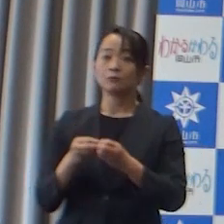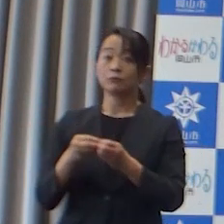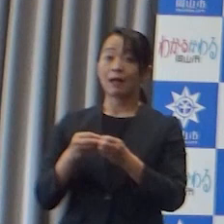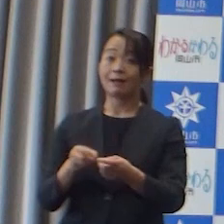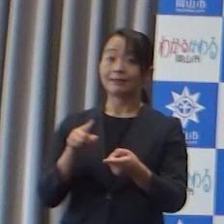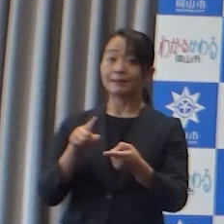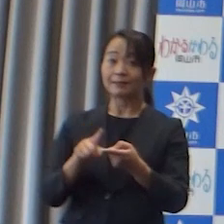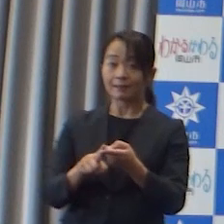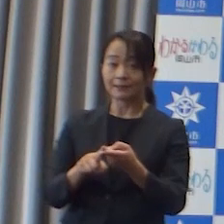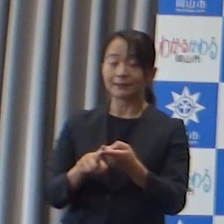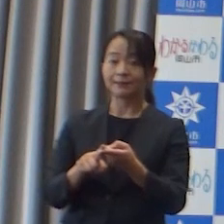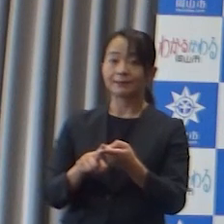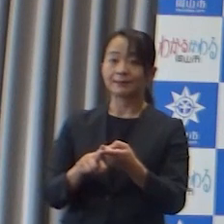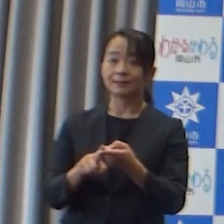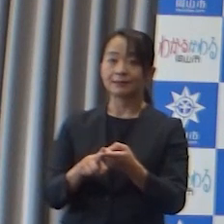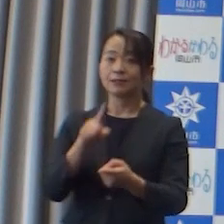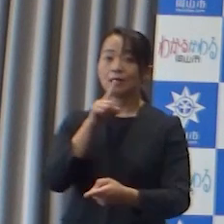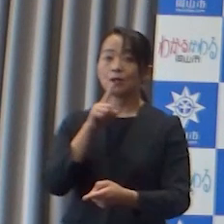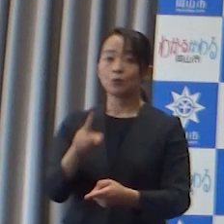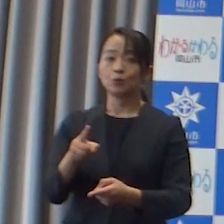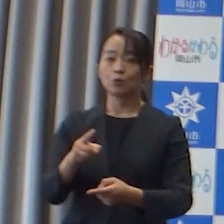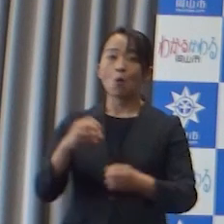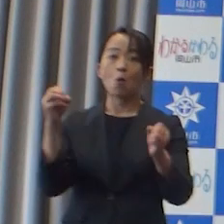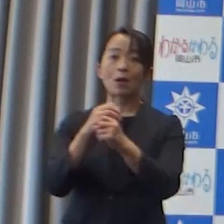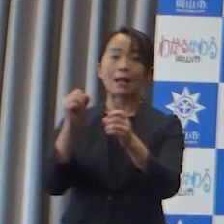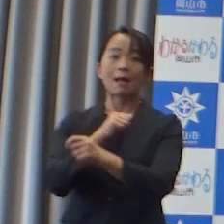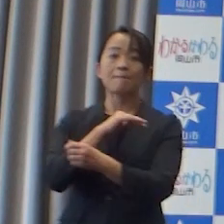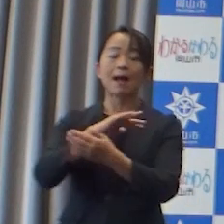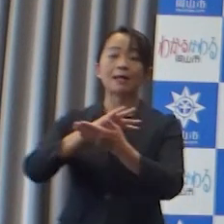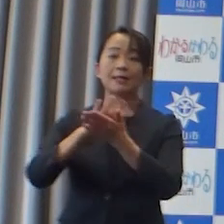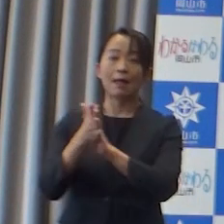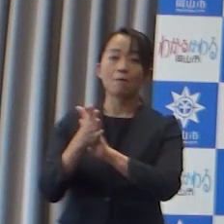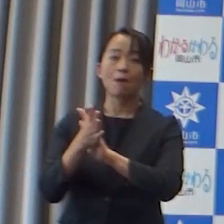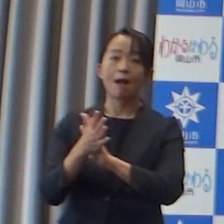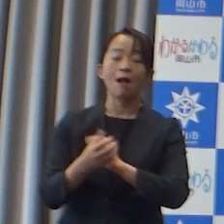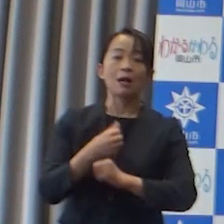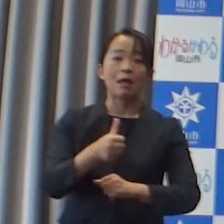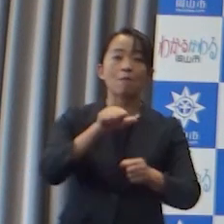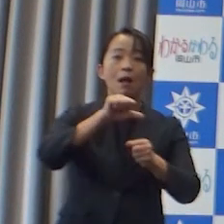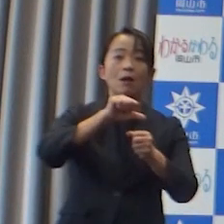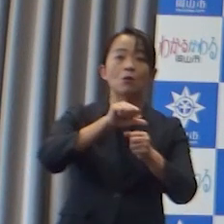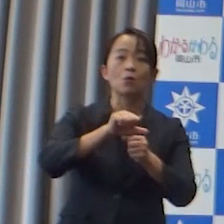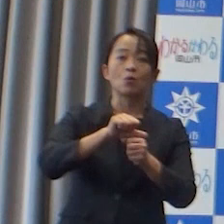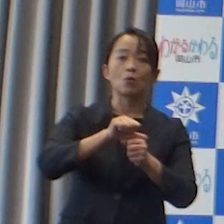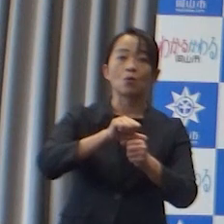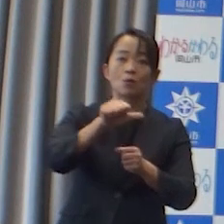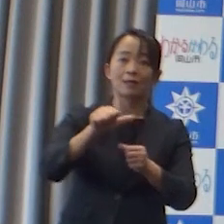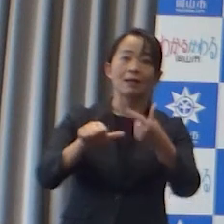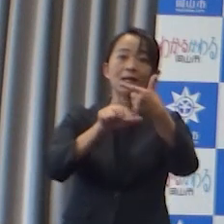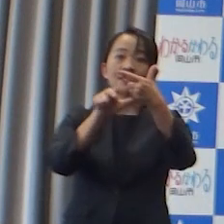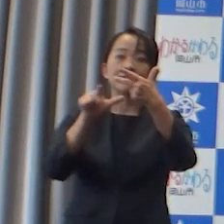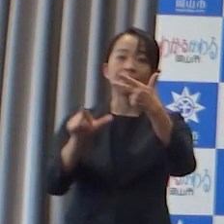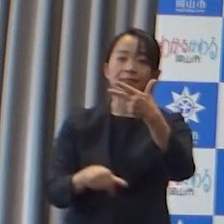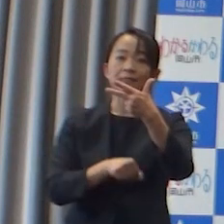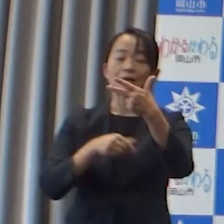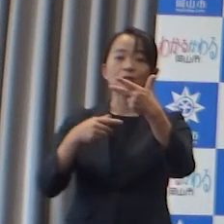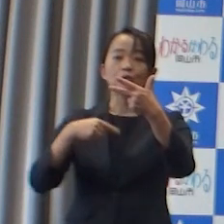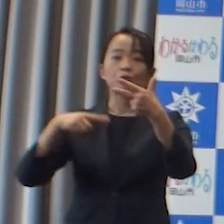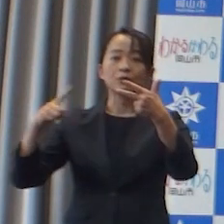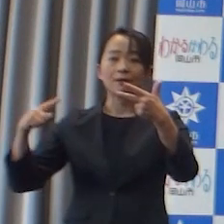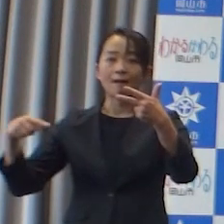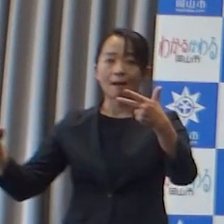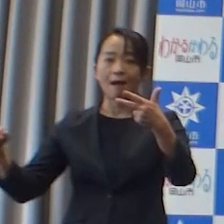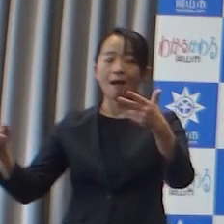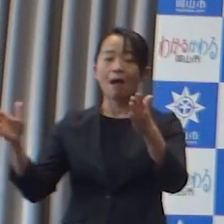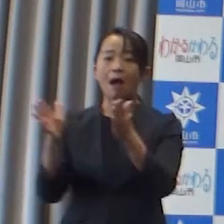具体的には岡山県が令和5年7月から9月使用分に対し、合計で3000